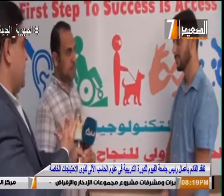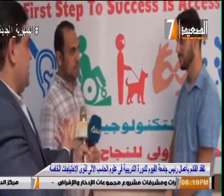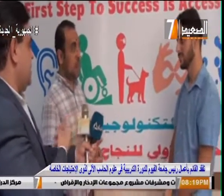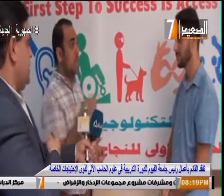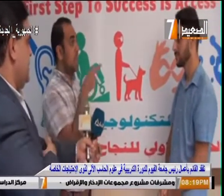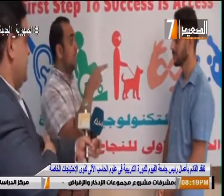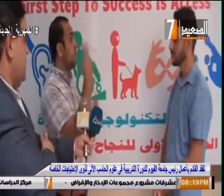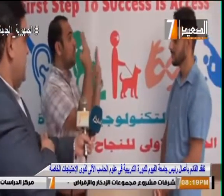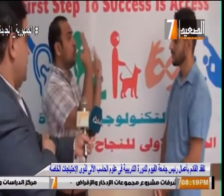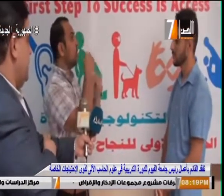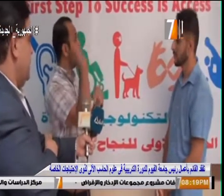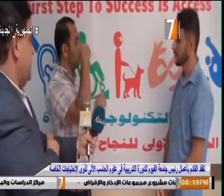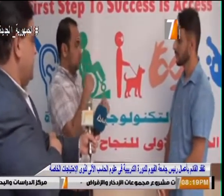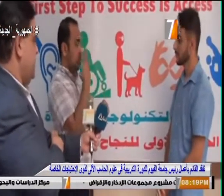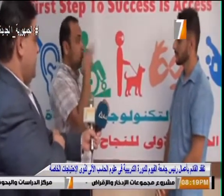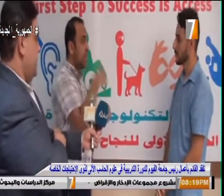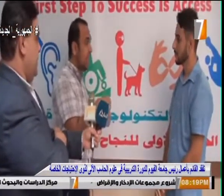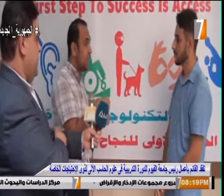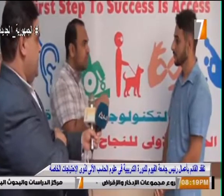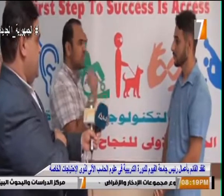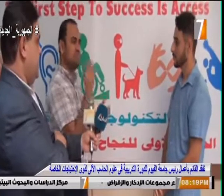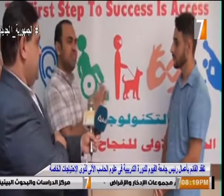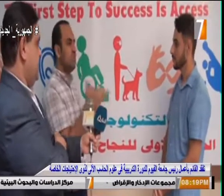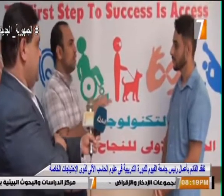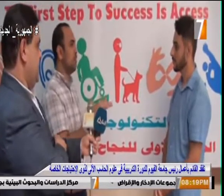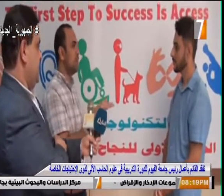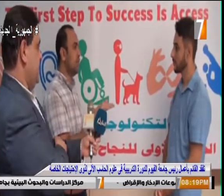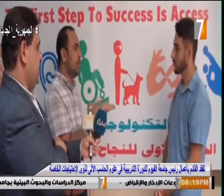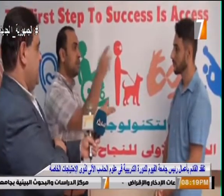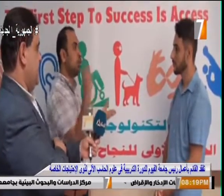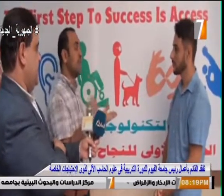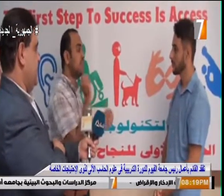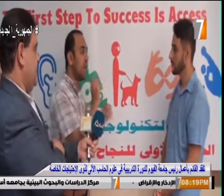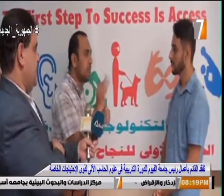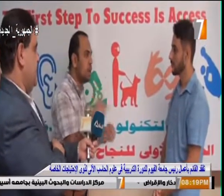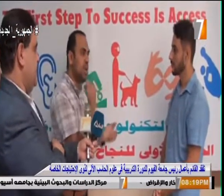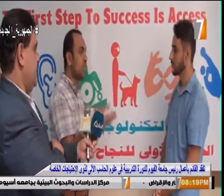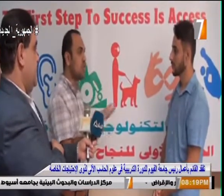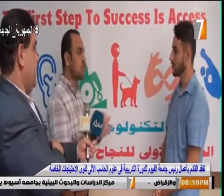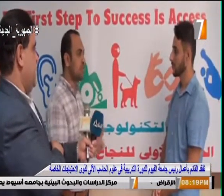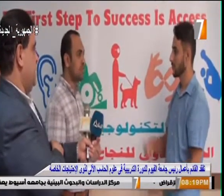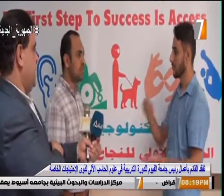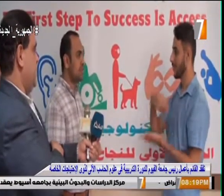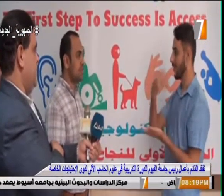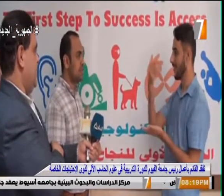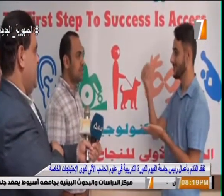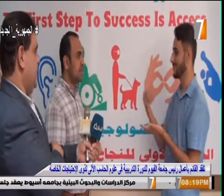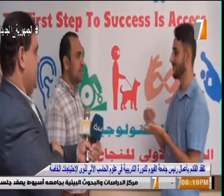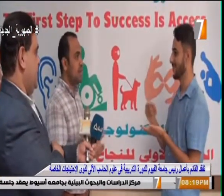لقيتهاش؟ انت حضرتك شوف هنا ايه بس ما فيش هنا. انت كنت عايز تتعلم ايه وهنا ما فيش؟ اتمنى ايه تتعلم؟